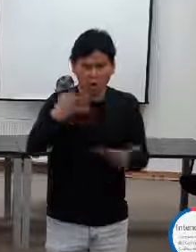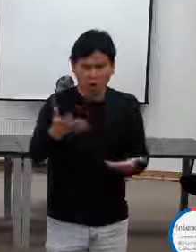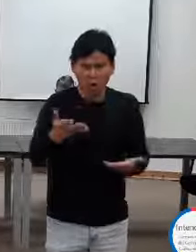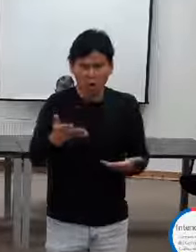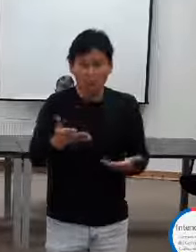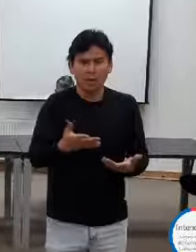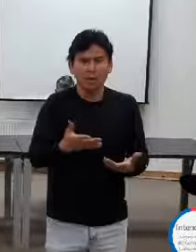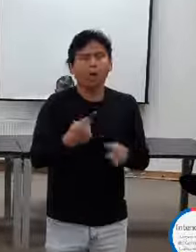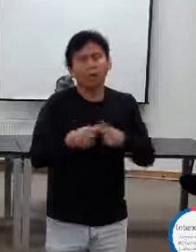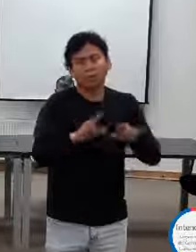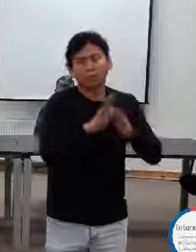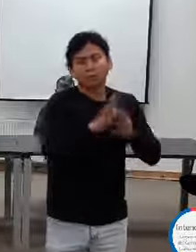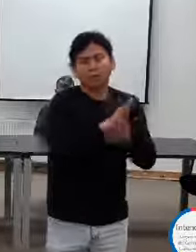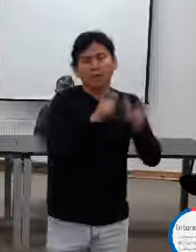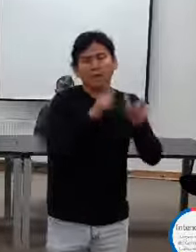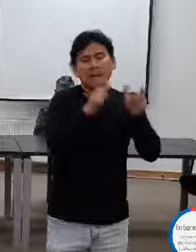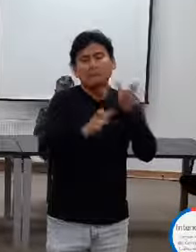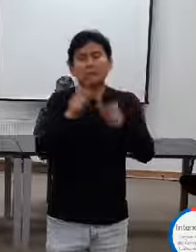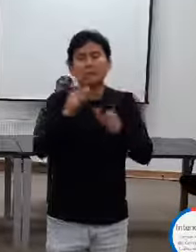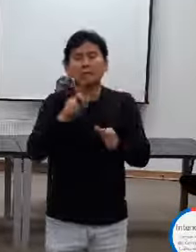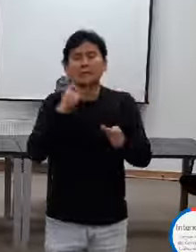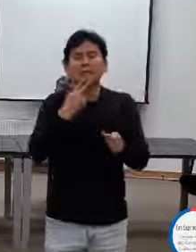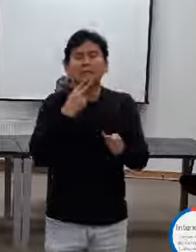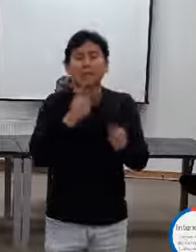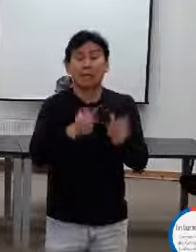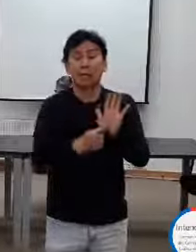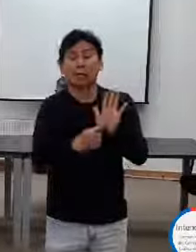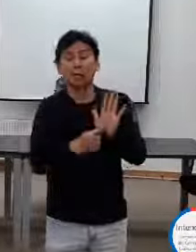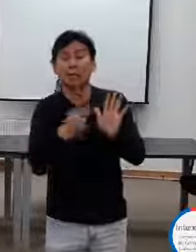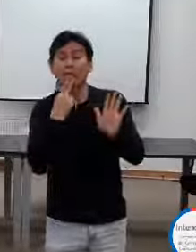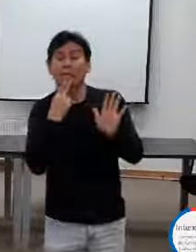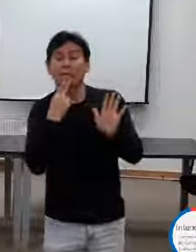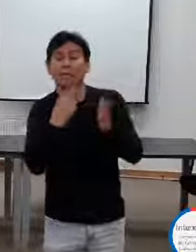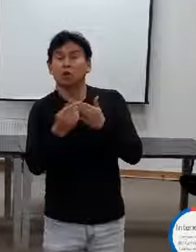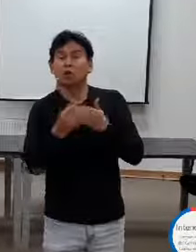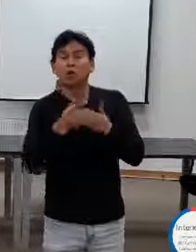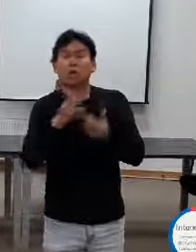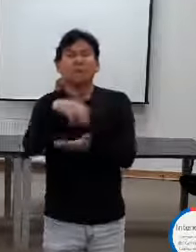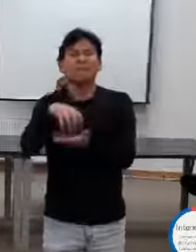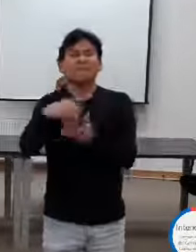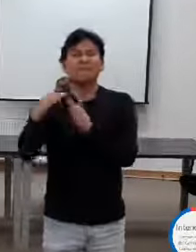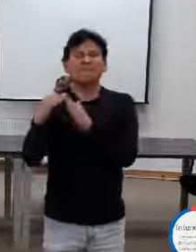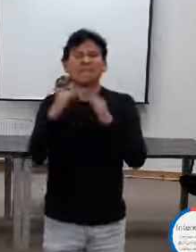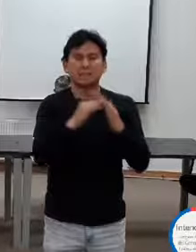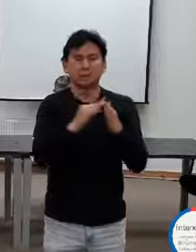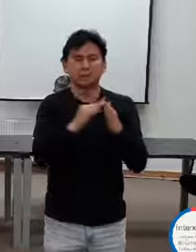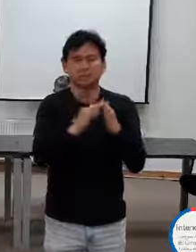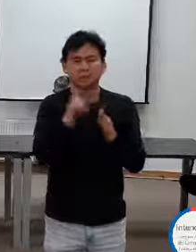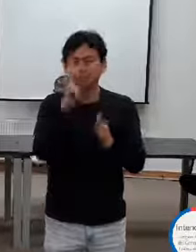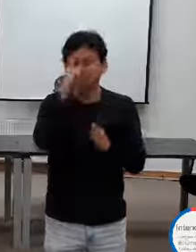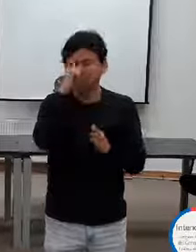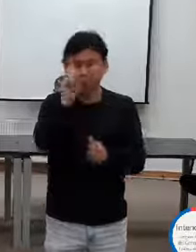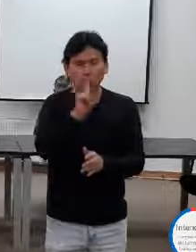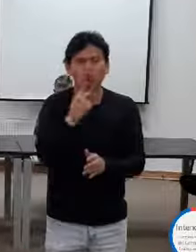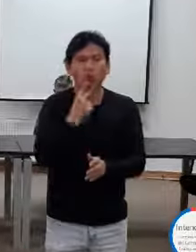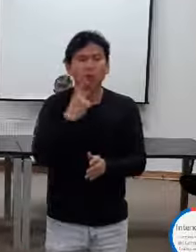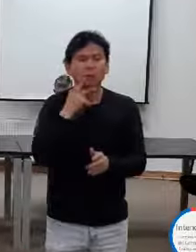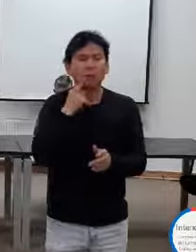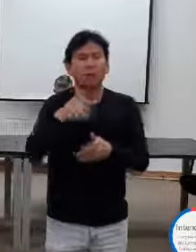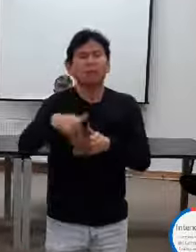personas que han exhibido los controles certificados de residencia otorgados por juntas de vecino y no son de acá y dan